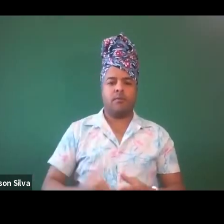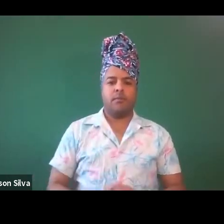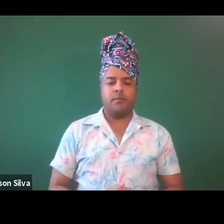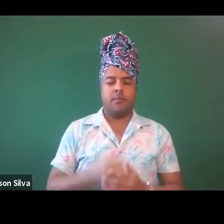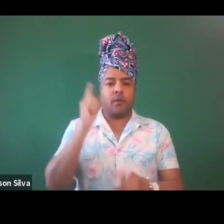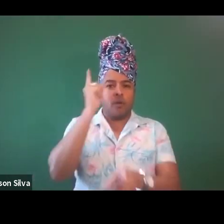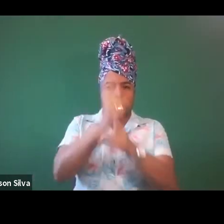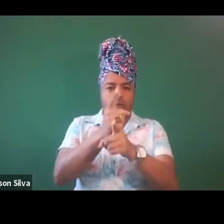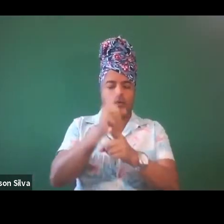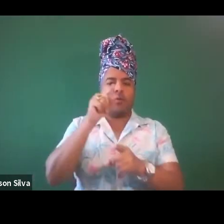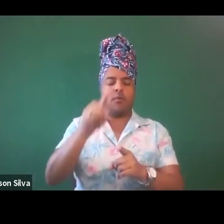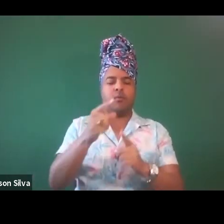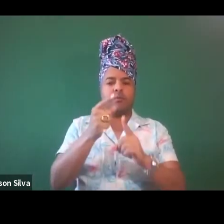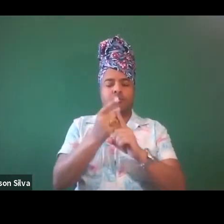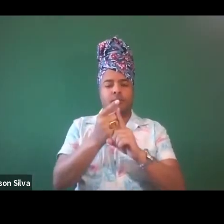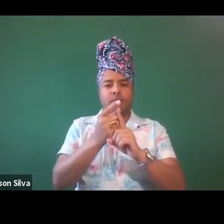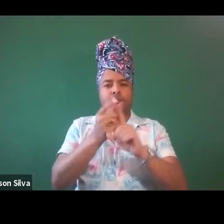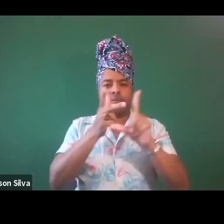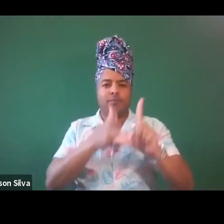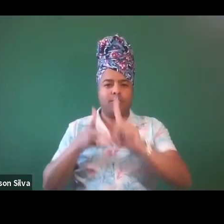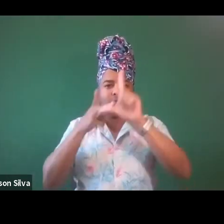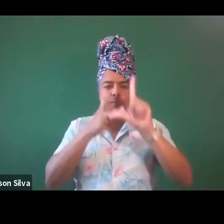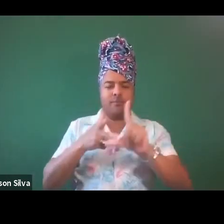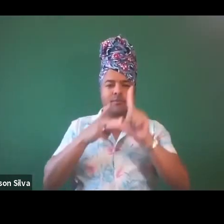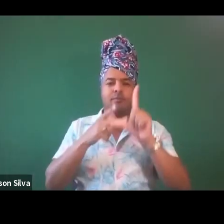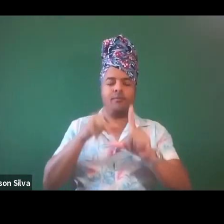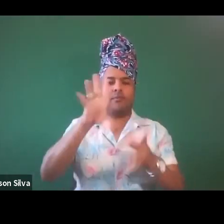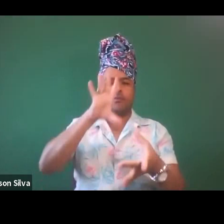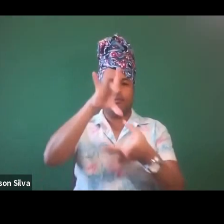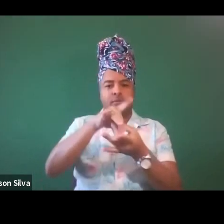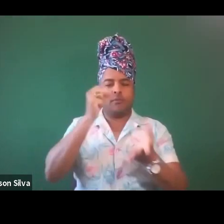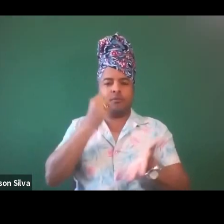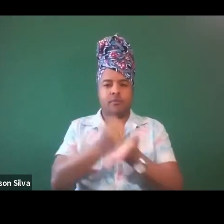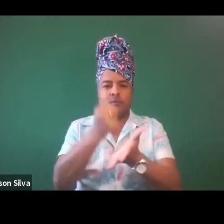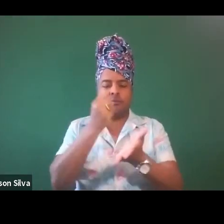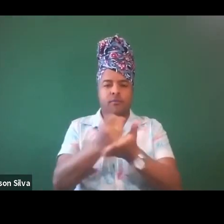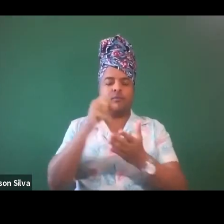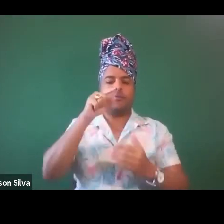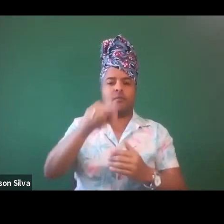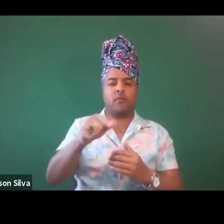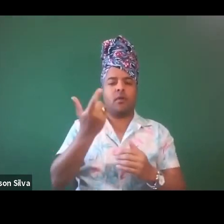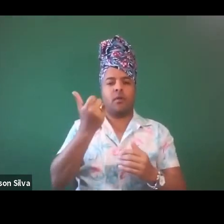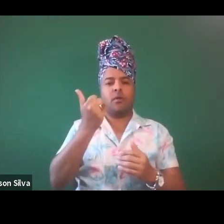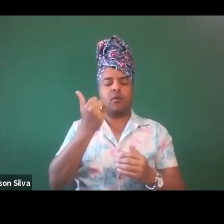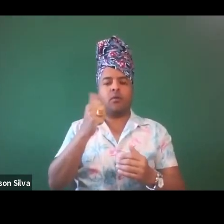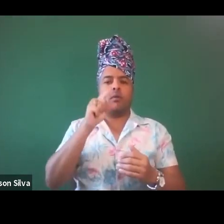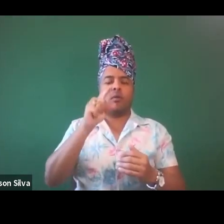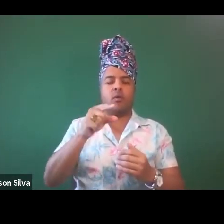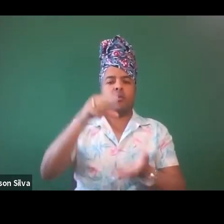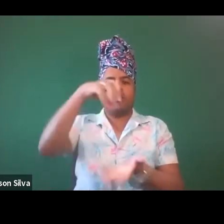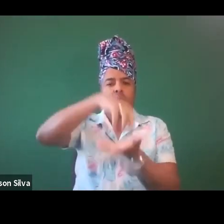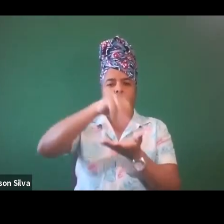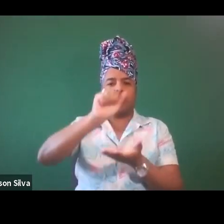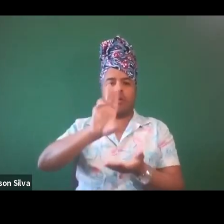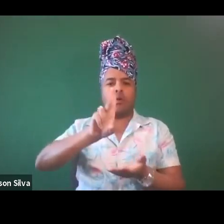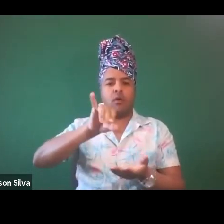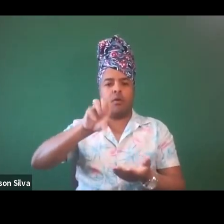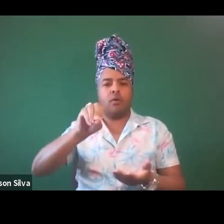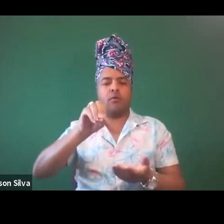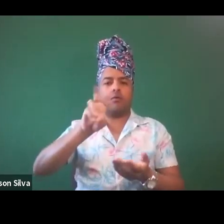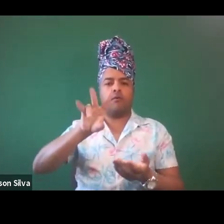Esse encontro virtual conta com o apoio do Imagina Circuito Permanente de Audiovisual e do projeto Cinema